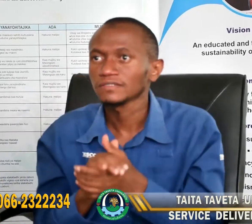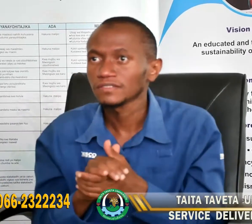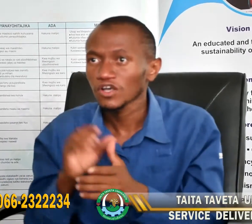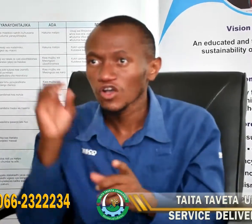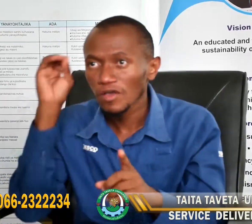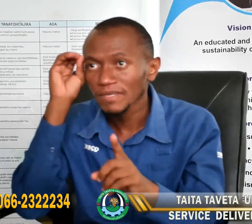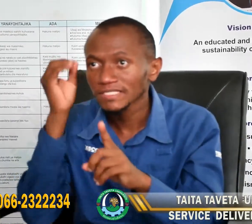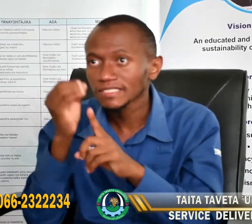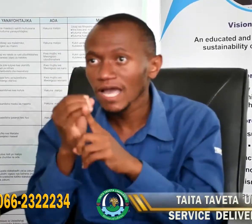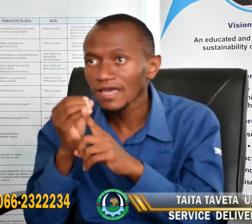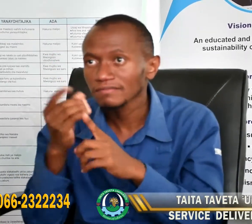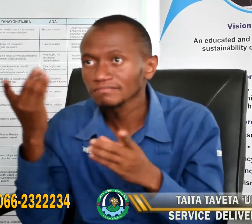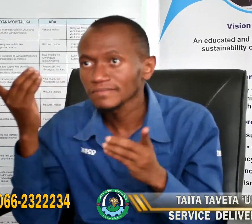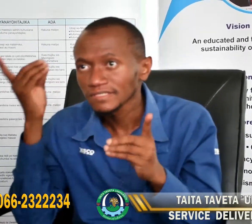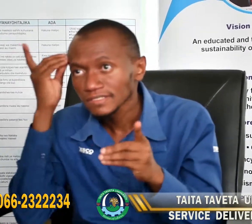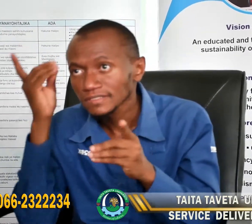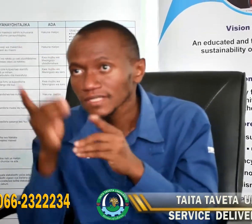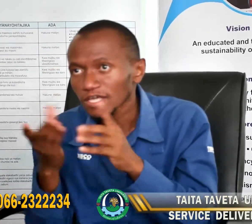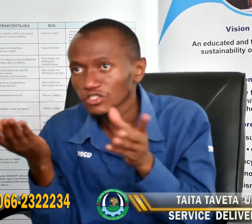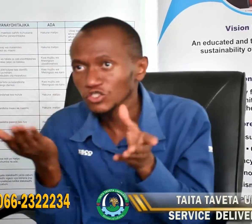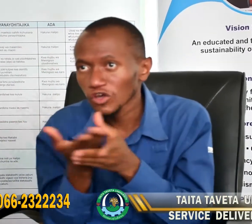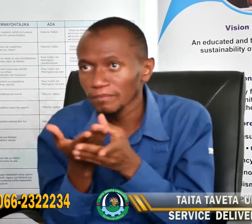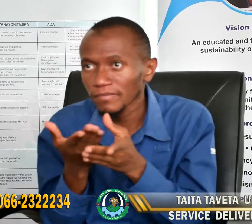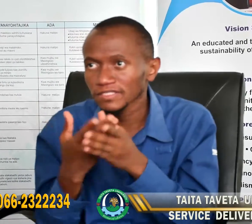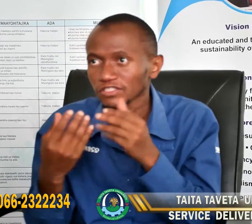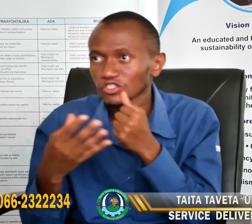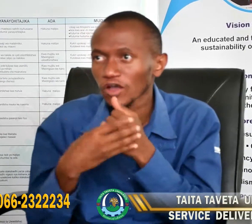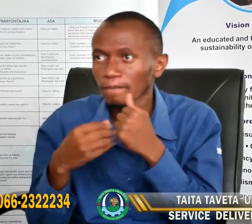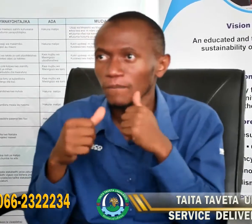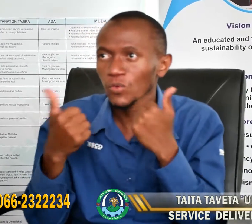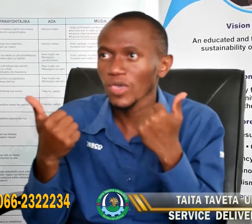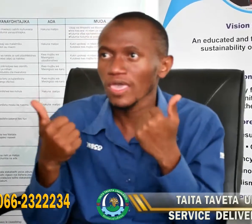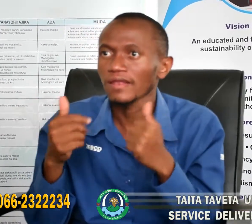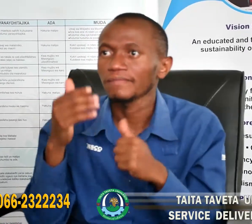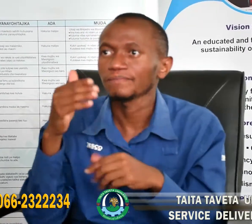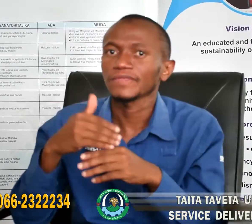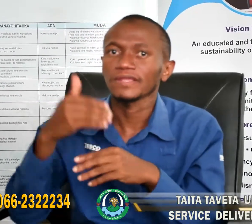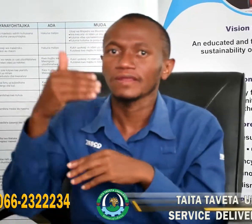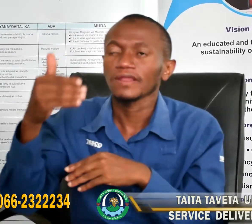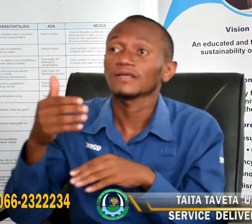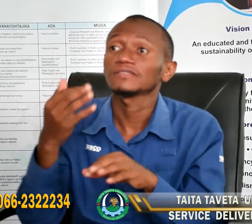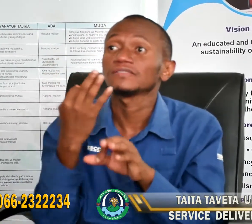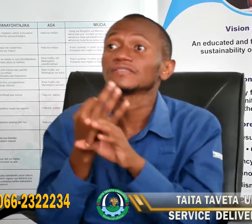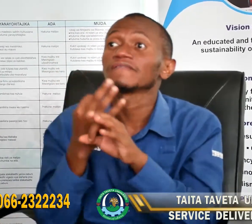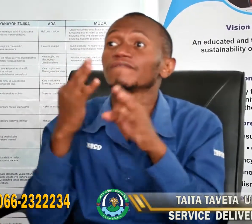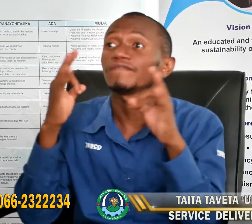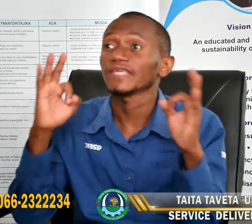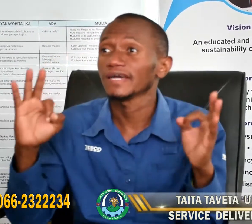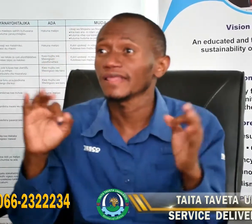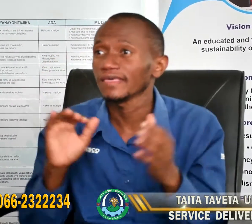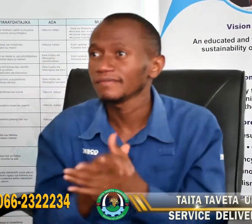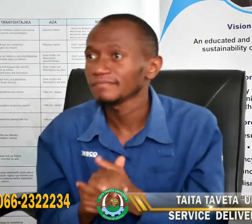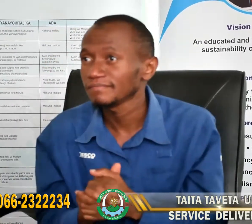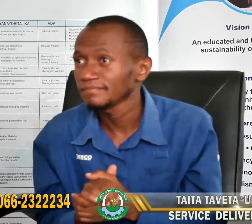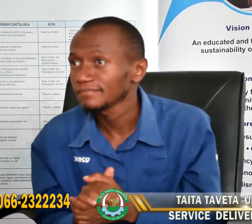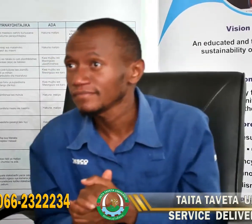ndani. Yanayohitajika: idhinisho la mpango wa ununuzi, idhinisho la